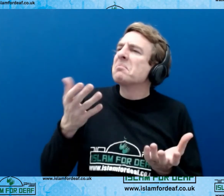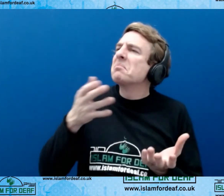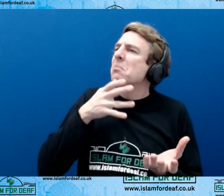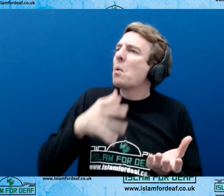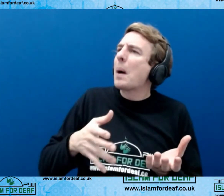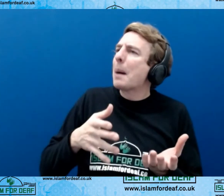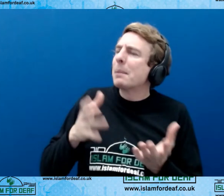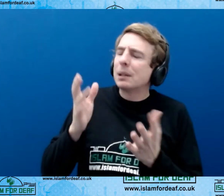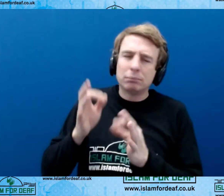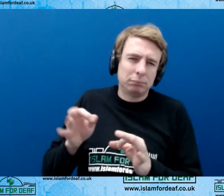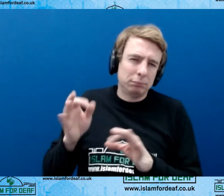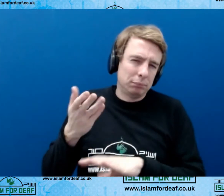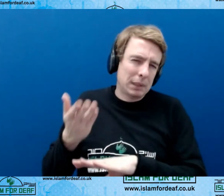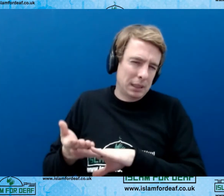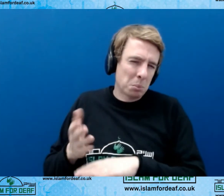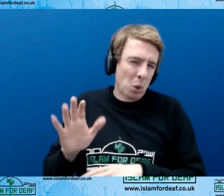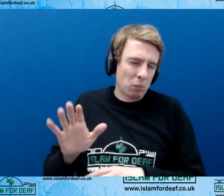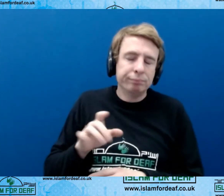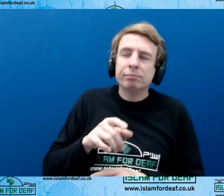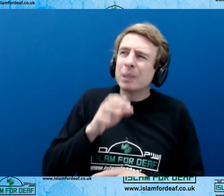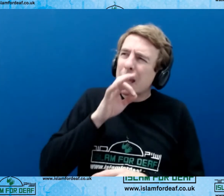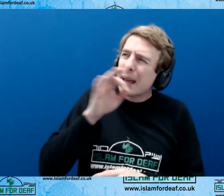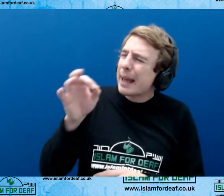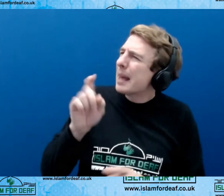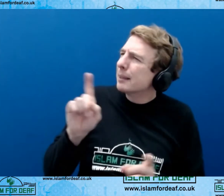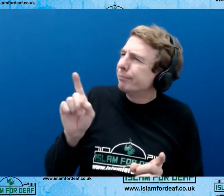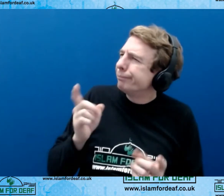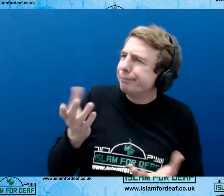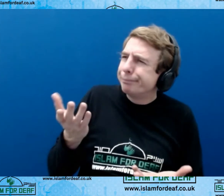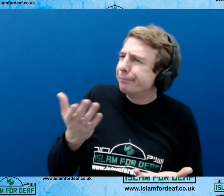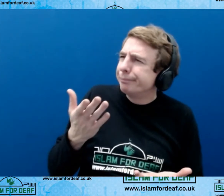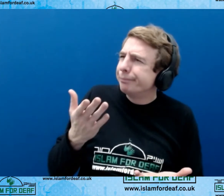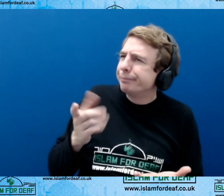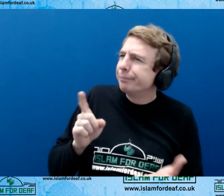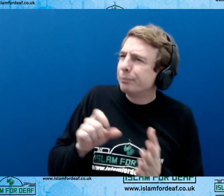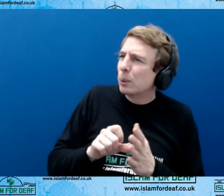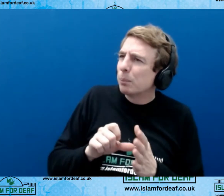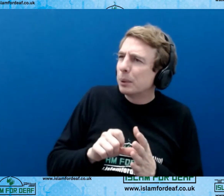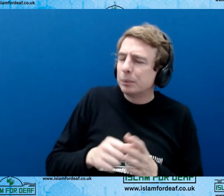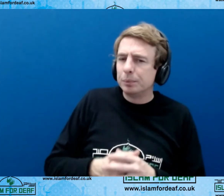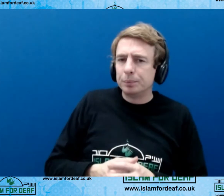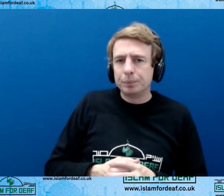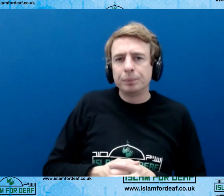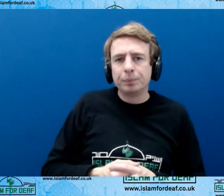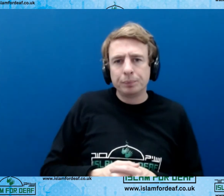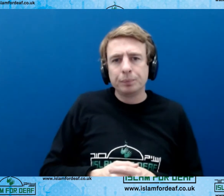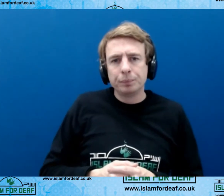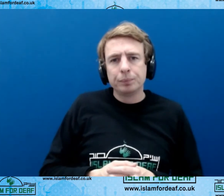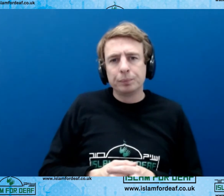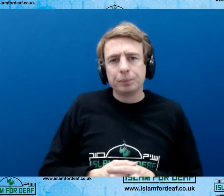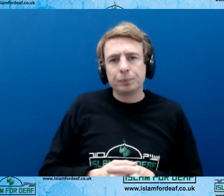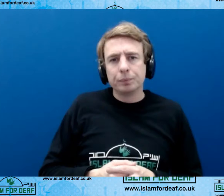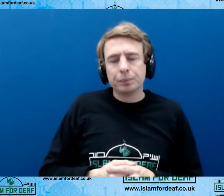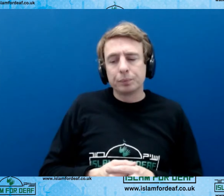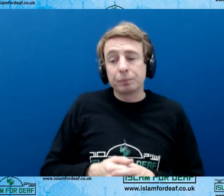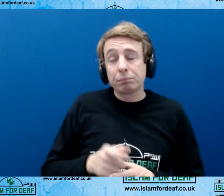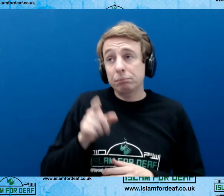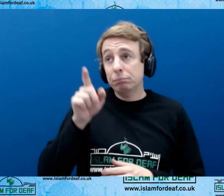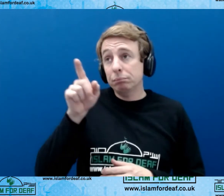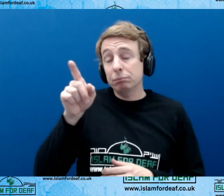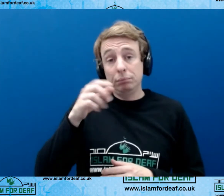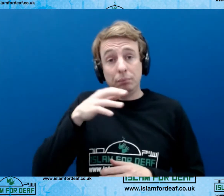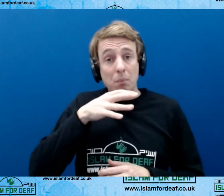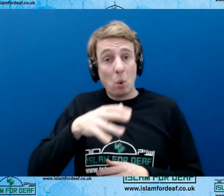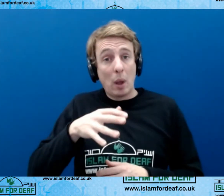be upon him. فقال أرأيتم لو أخبرتكم. So he said, do you